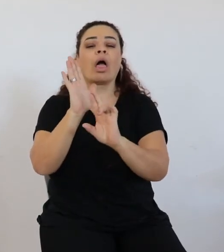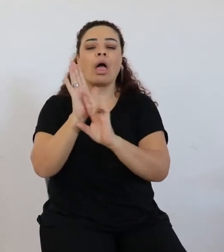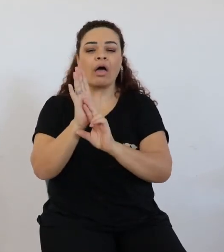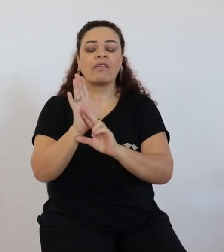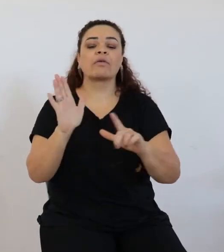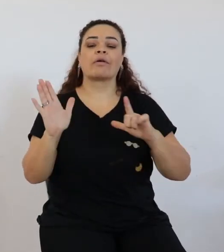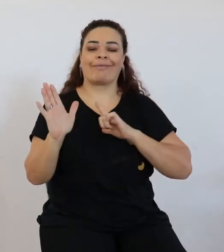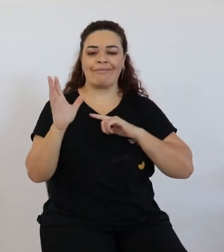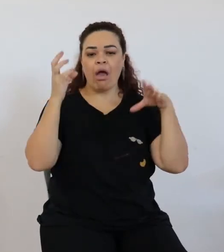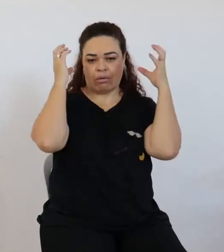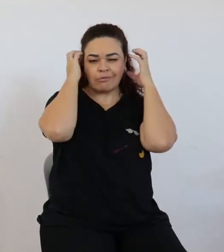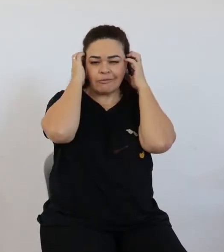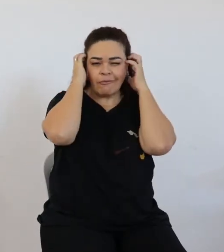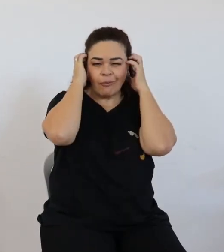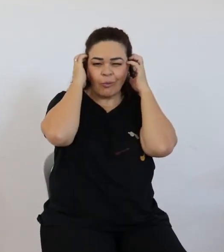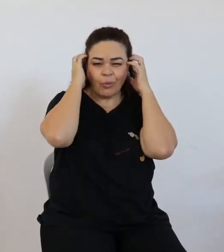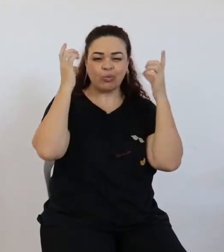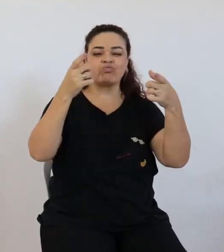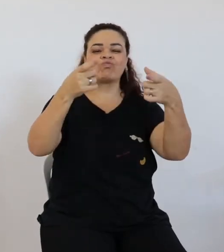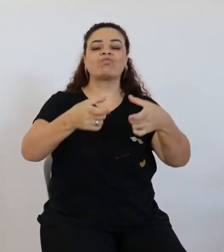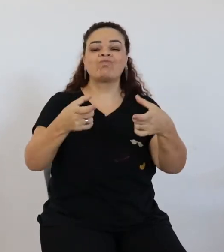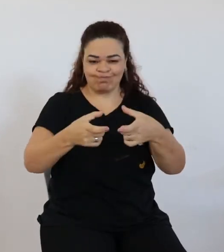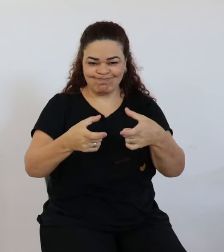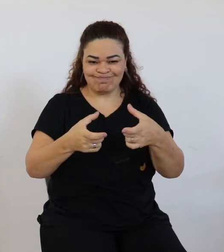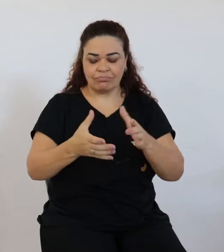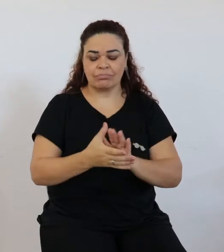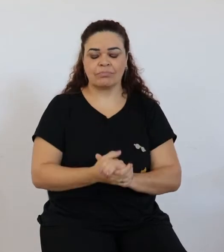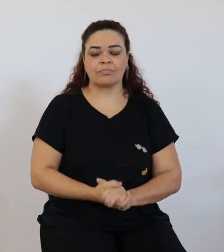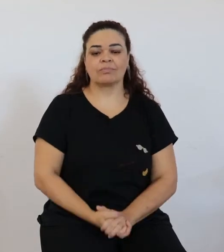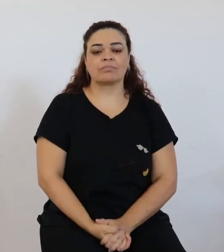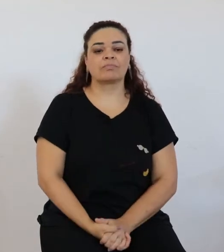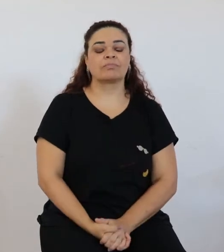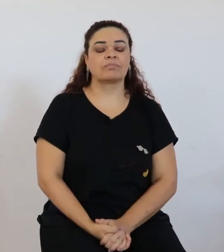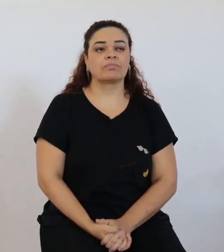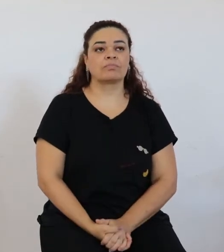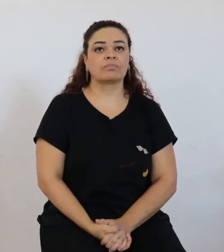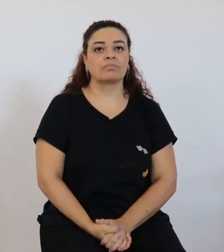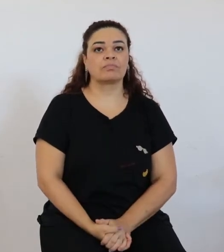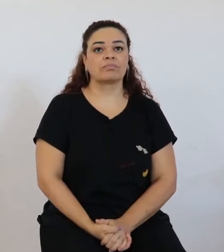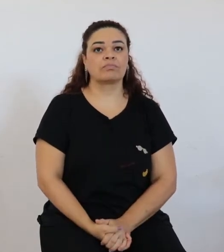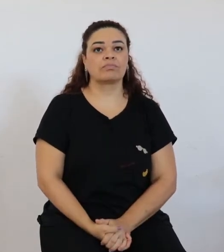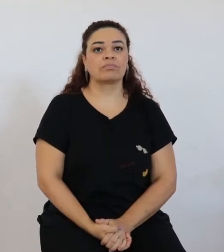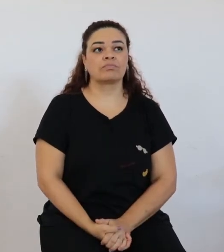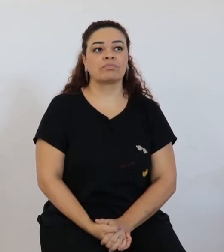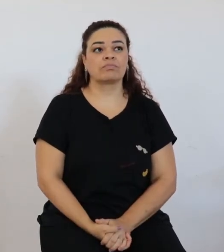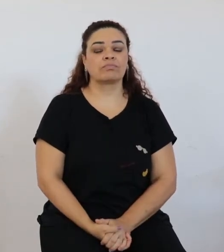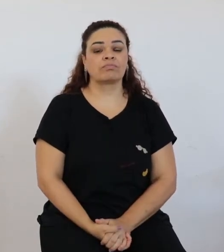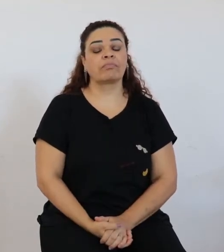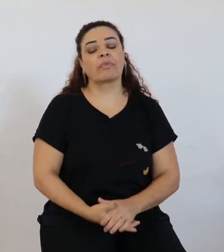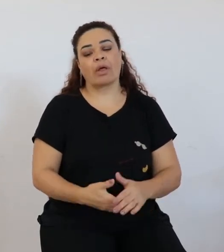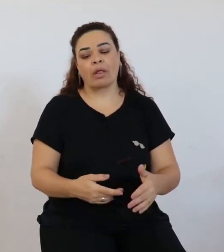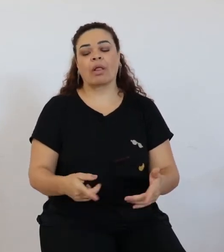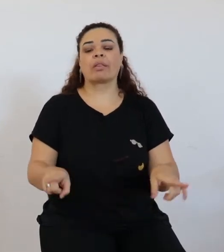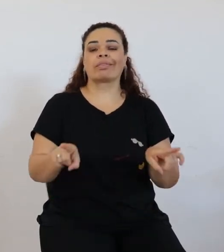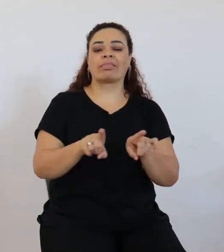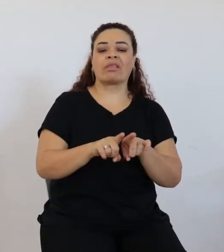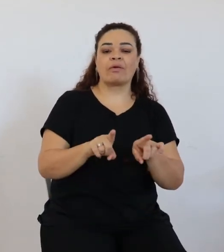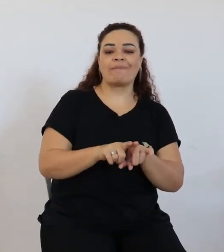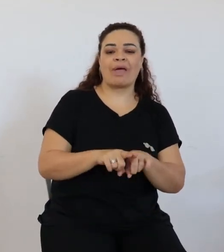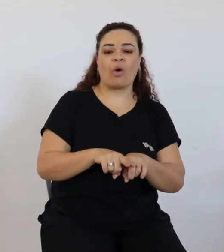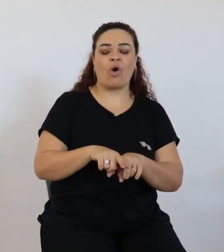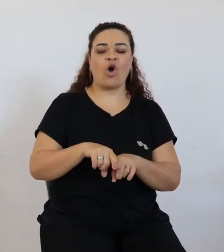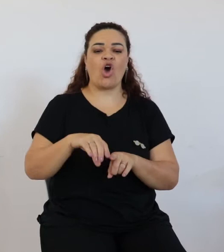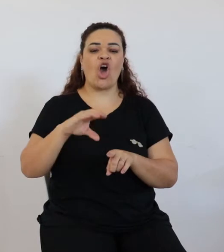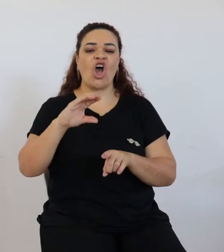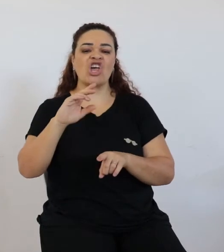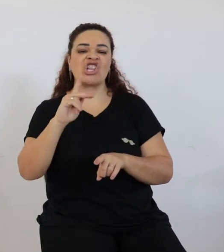atendimento, dependendo do bairro que você mora. E aí tem outras trocas também, o sonzinho do chá,